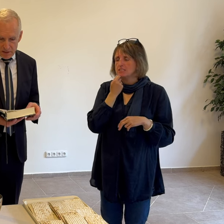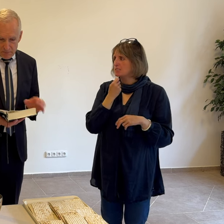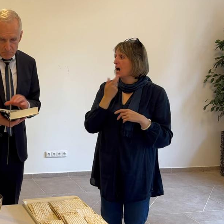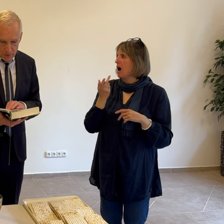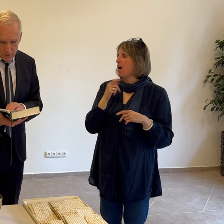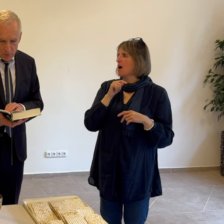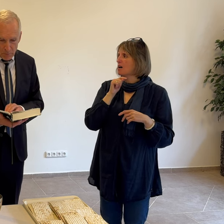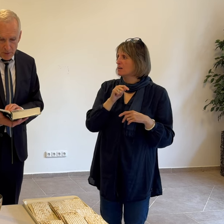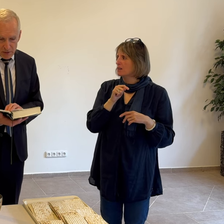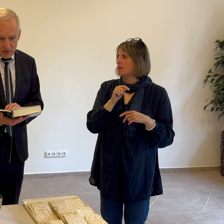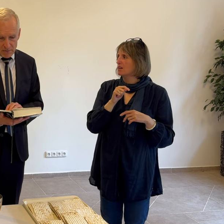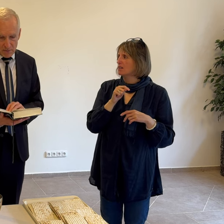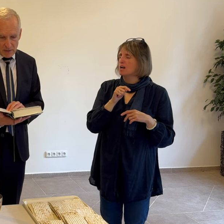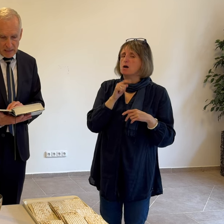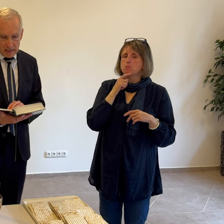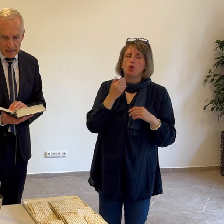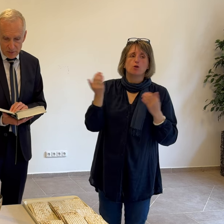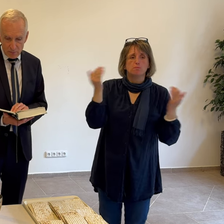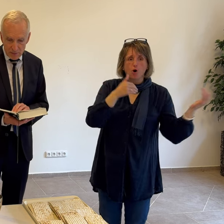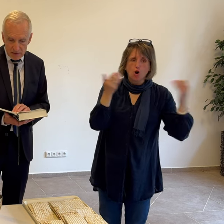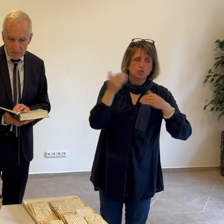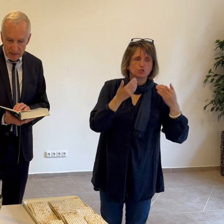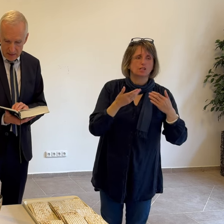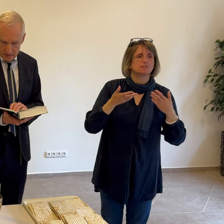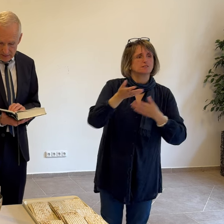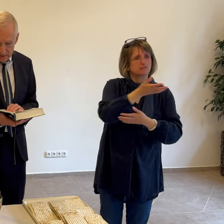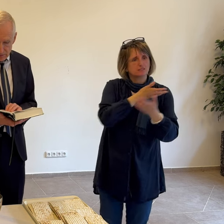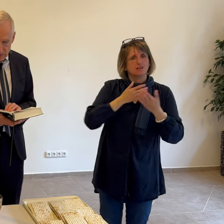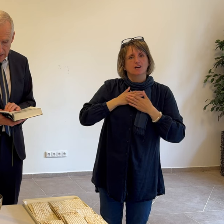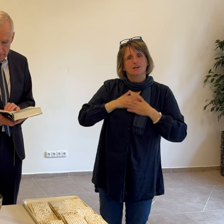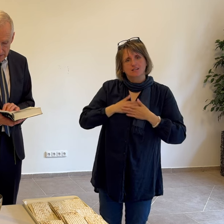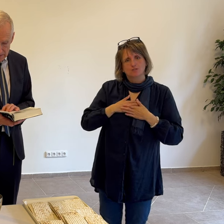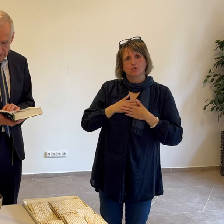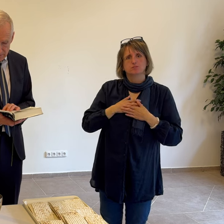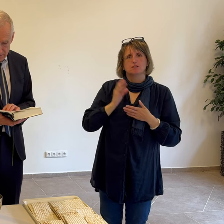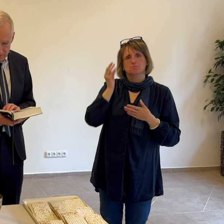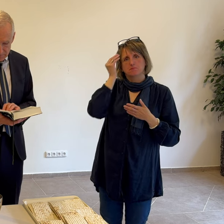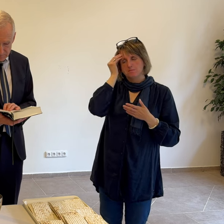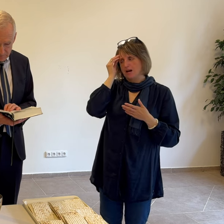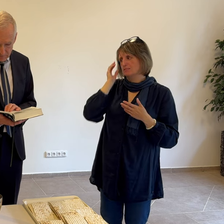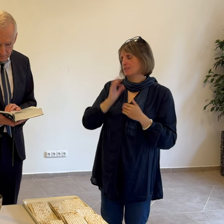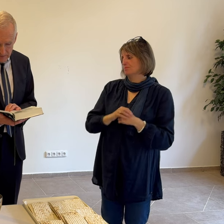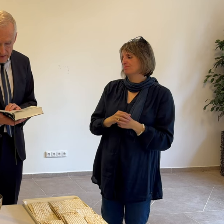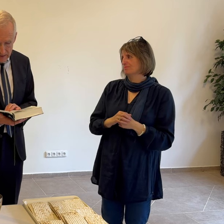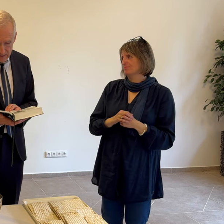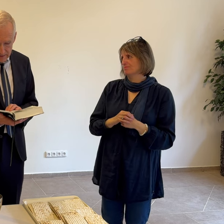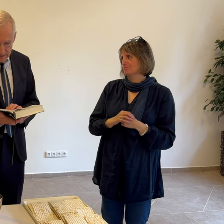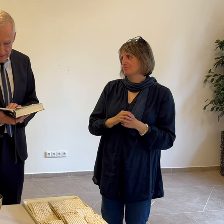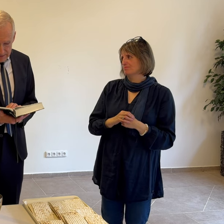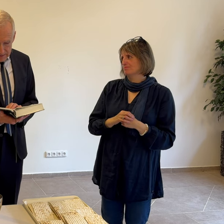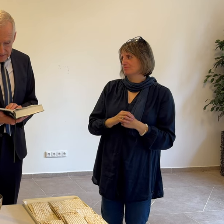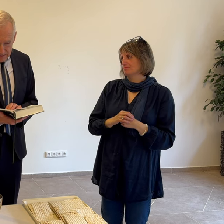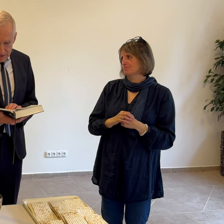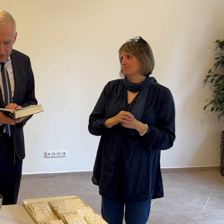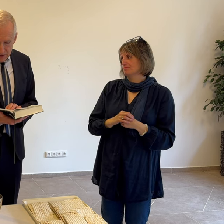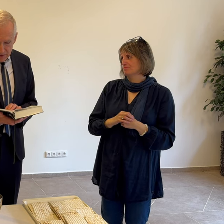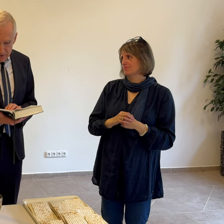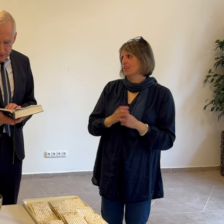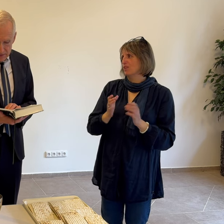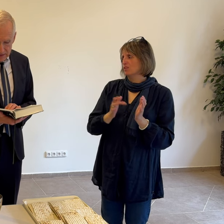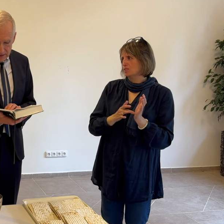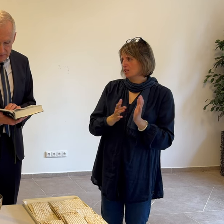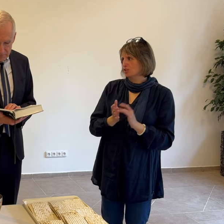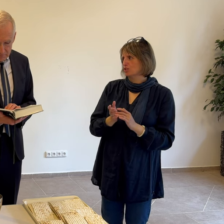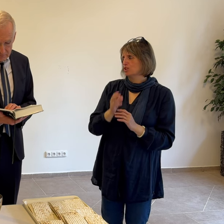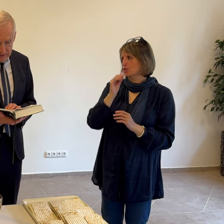Takže bylo to pohoršení kolikrát jak to mnozí brali jak to chápali tady toto a Ježíš